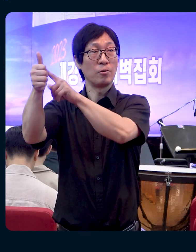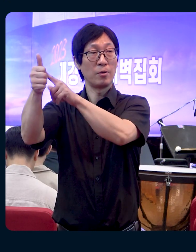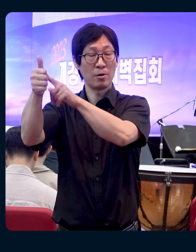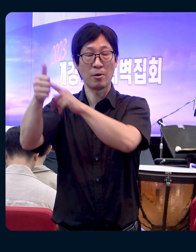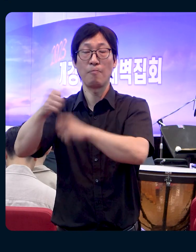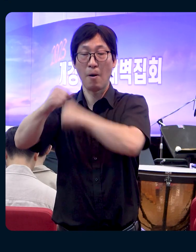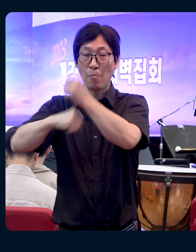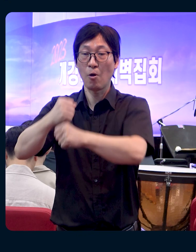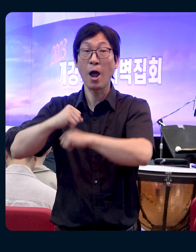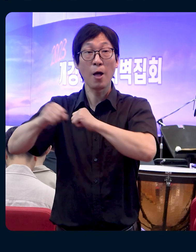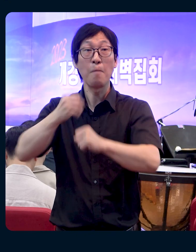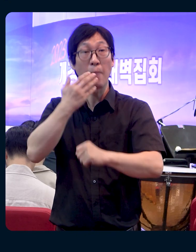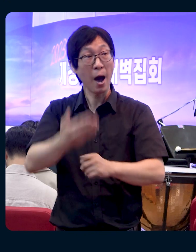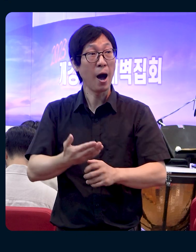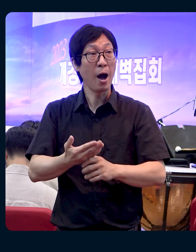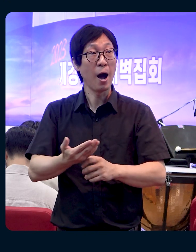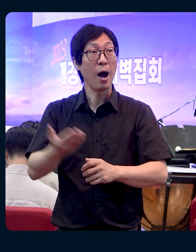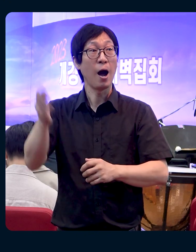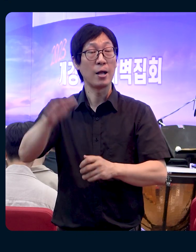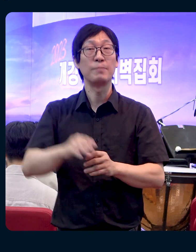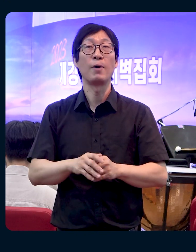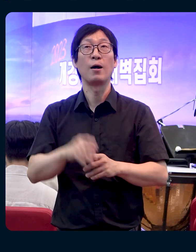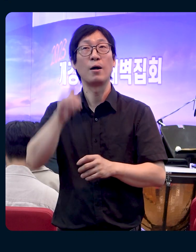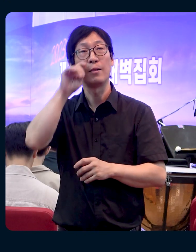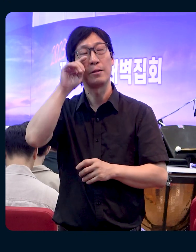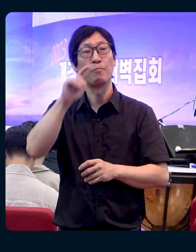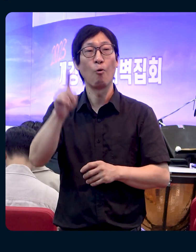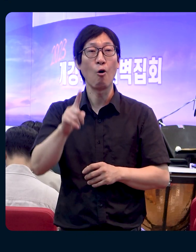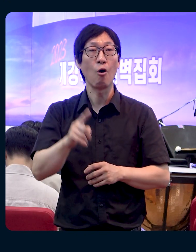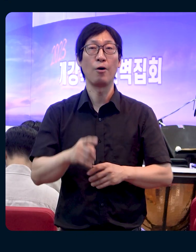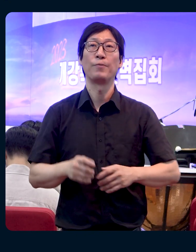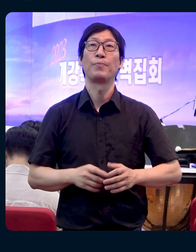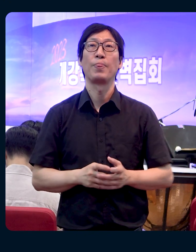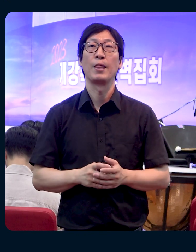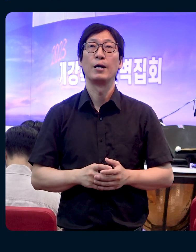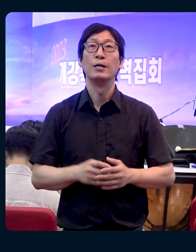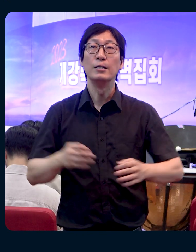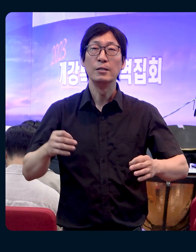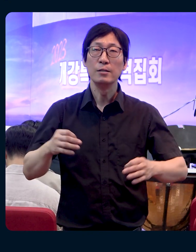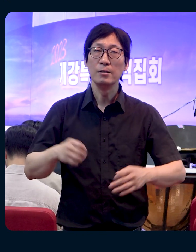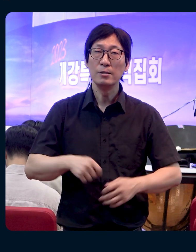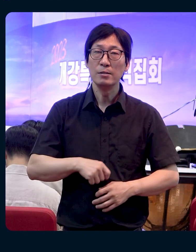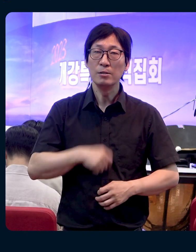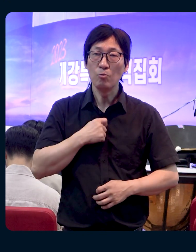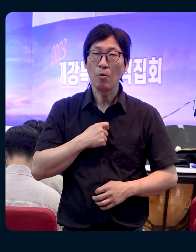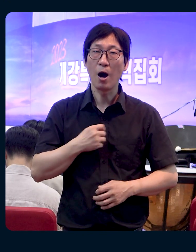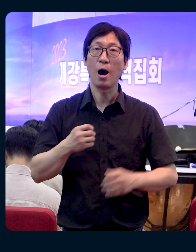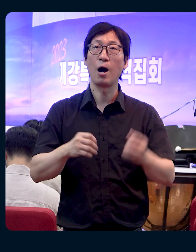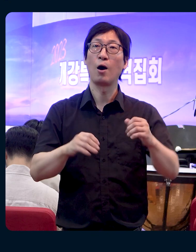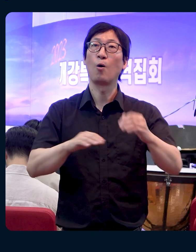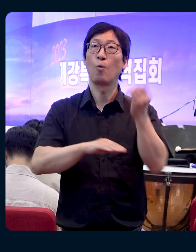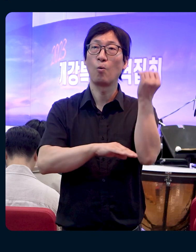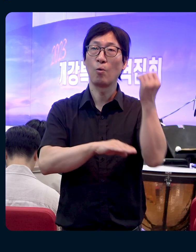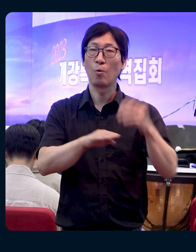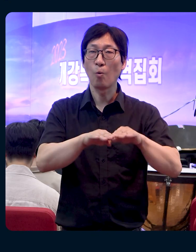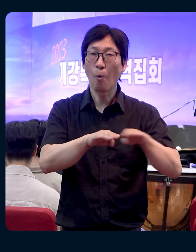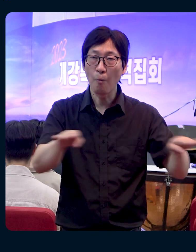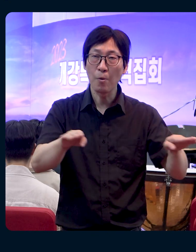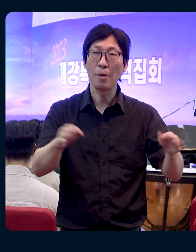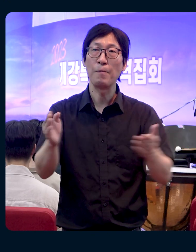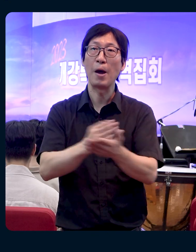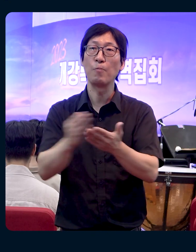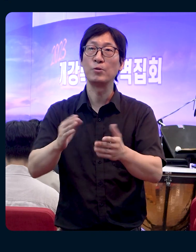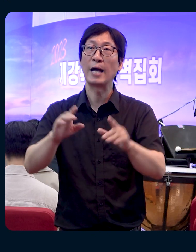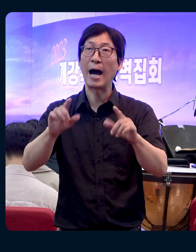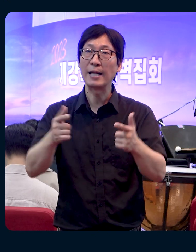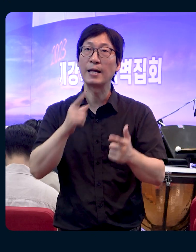하지만 그래도 뭐예요? 말씀 뭐라고 했습니까? 의와 공평을 베풀지 않을 수 없다라고 말하지 않습니까?